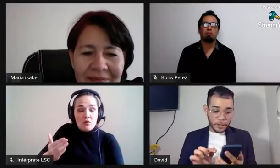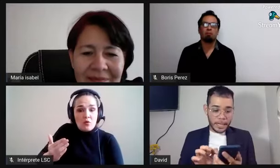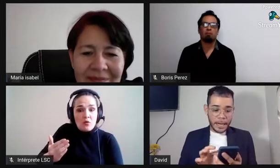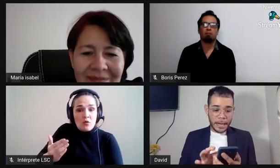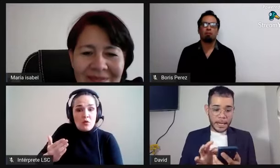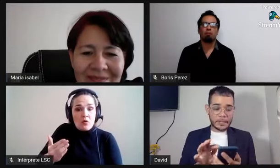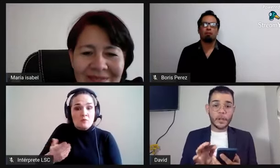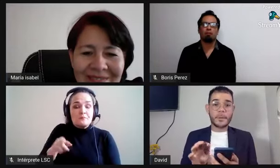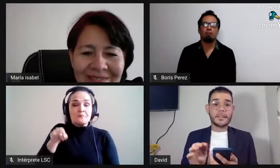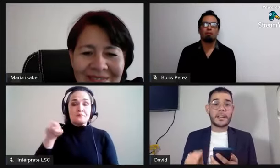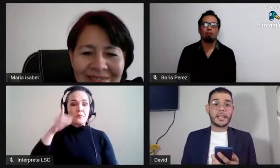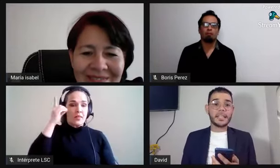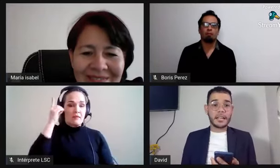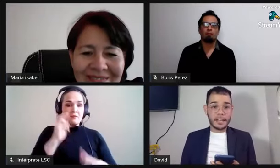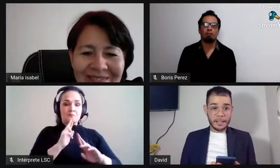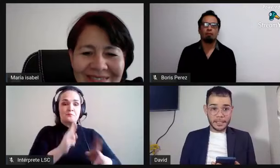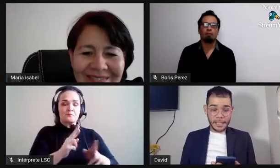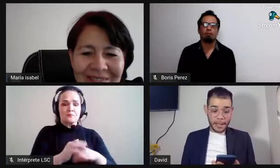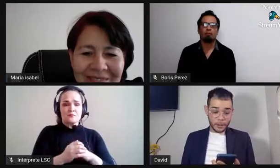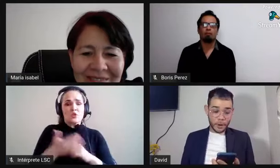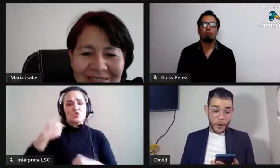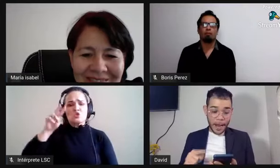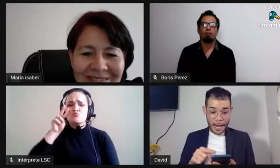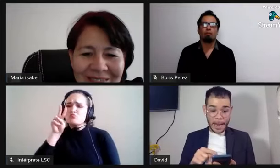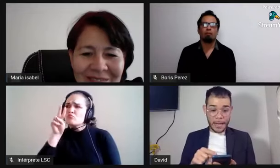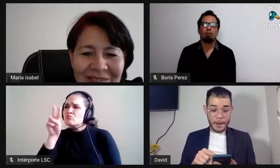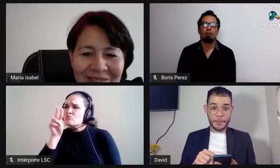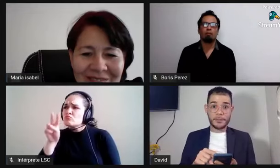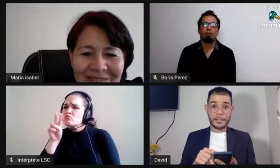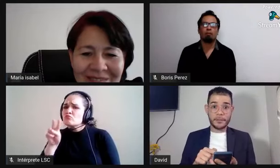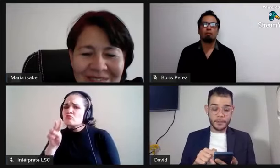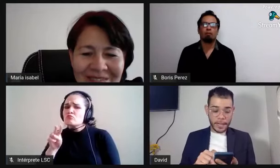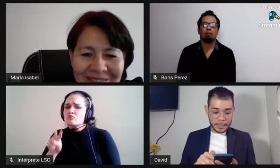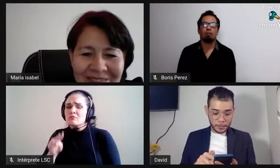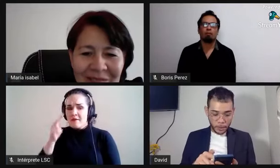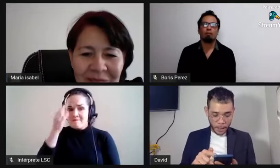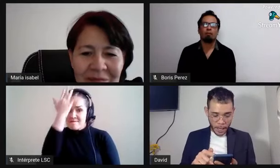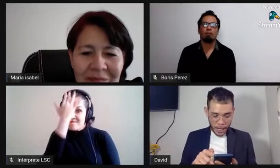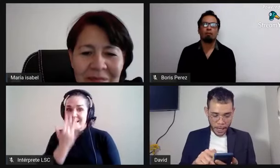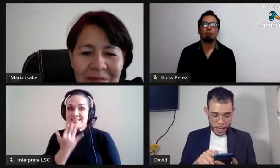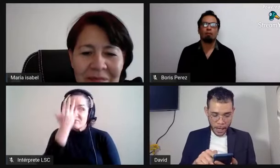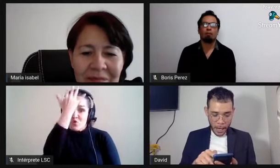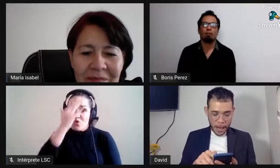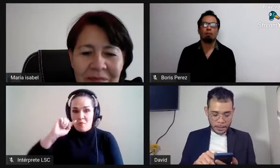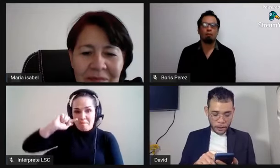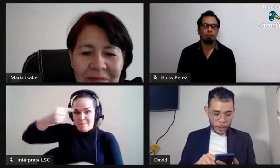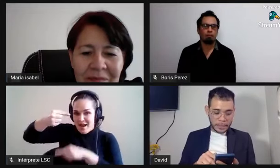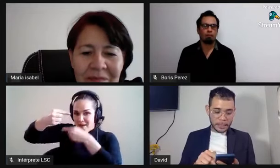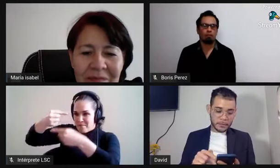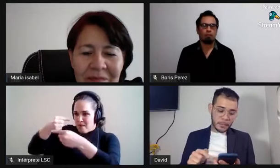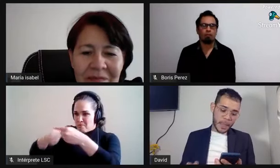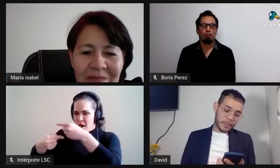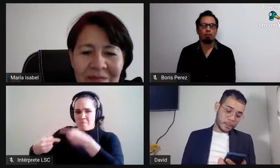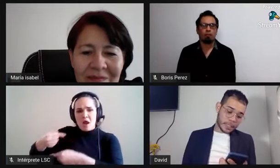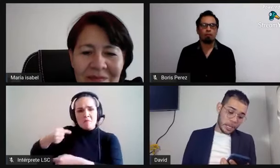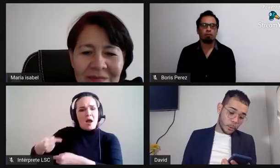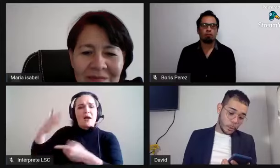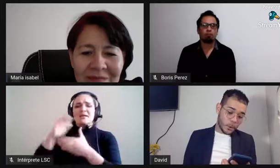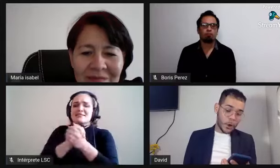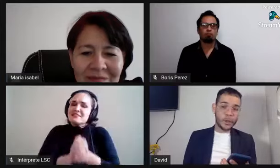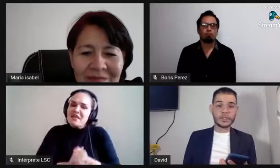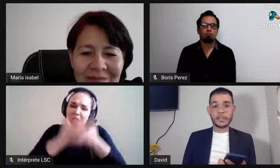Pues bueno, de los comentarios que estaba revisando en el perfil de Facebook, solo están